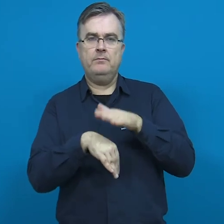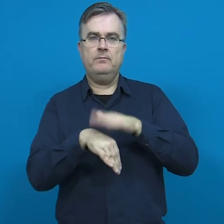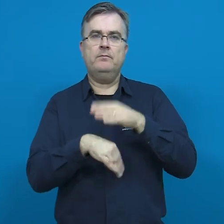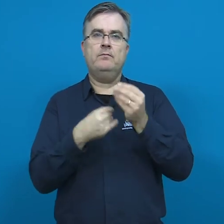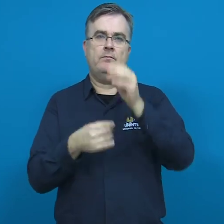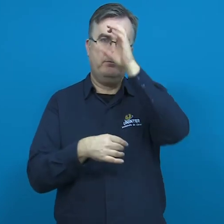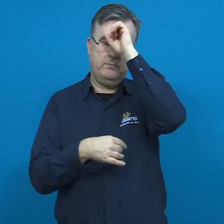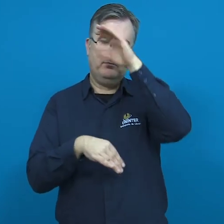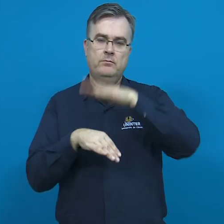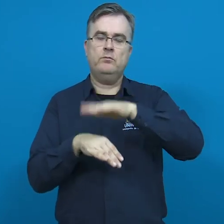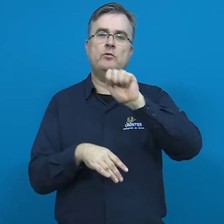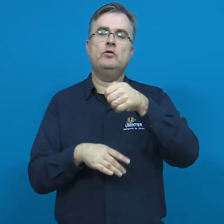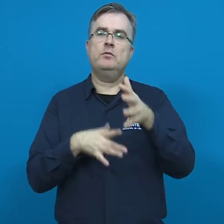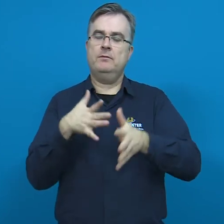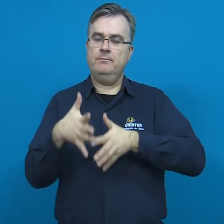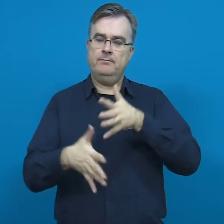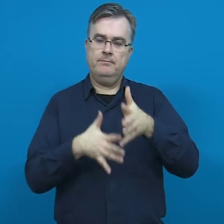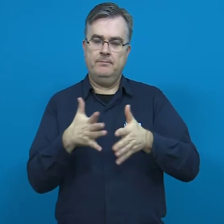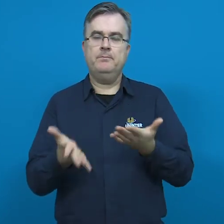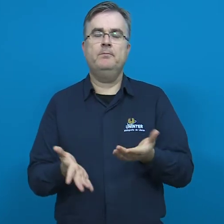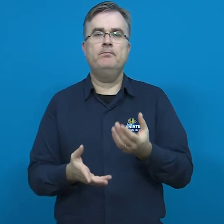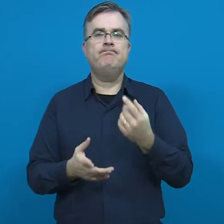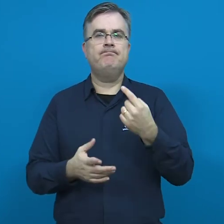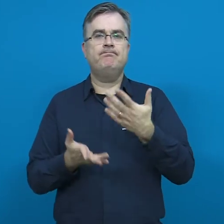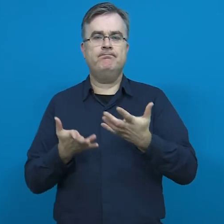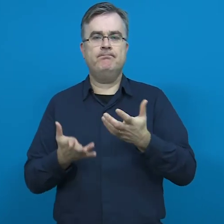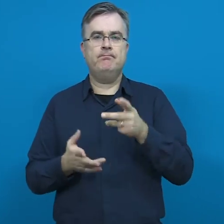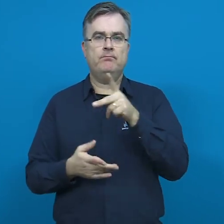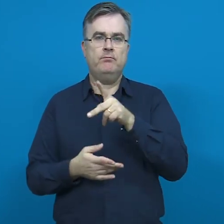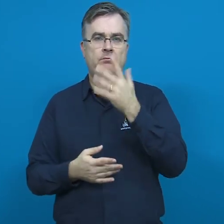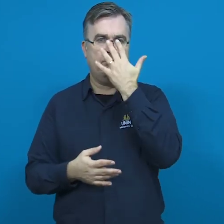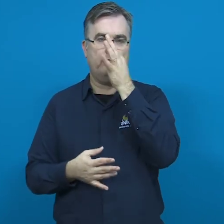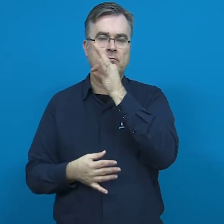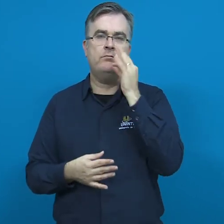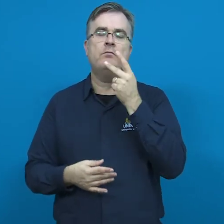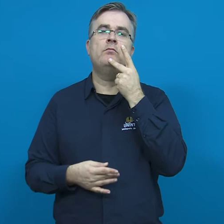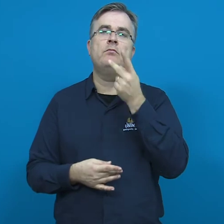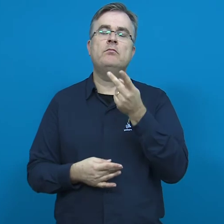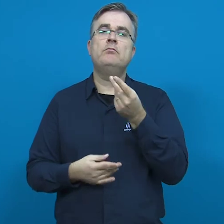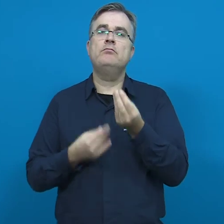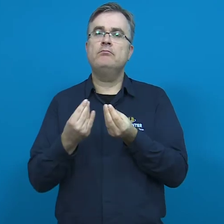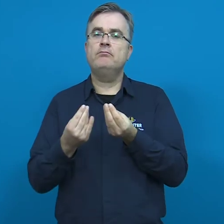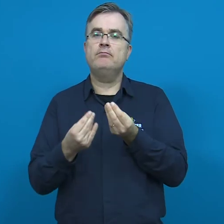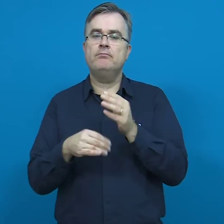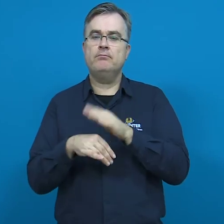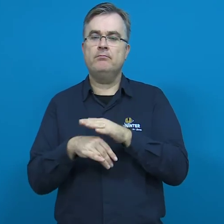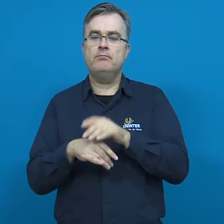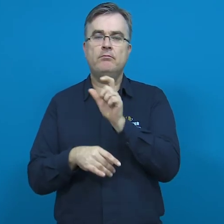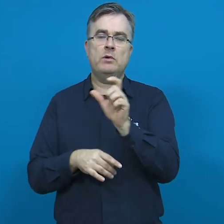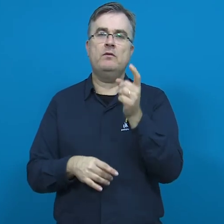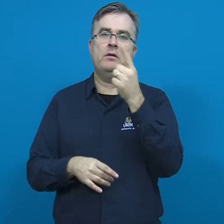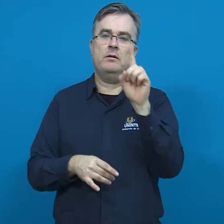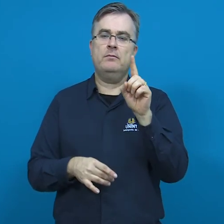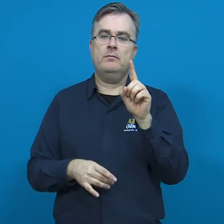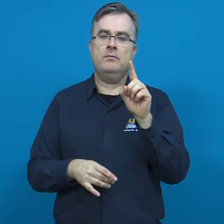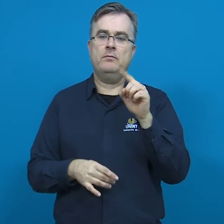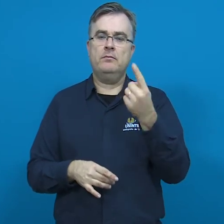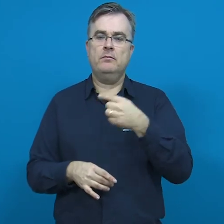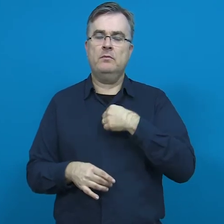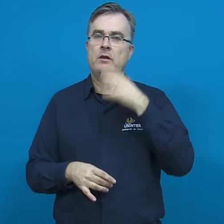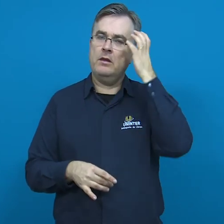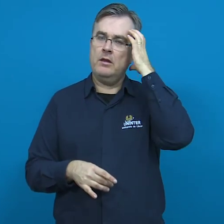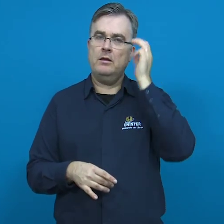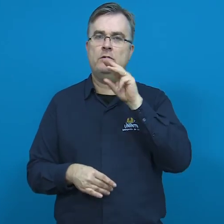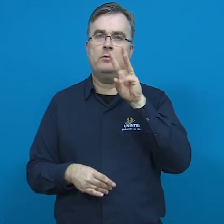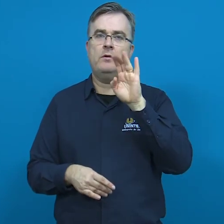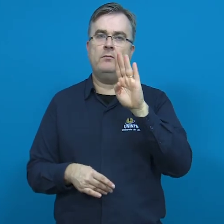pudesse conversar aí um pouco mais e aprender um pouco mais sobre Libras, né? Então queria que a professora Vanessa dissesse as suas palavras